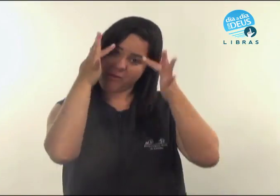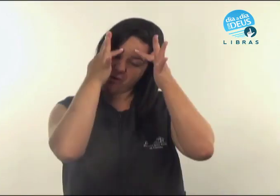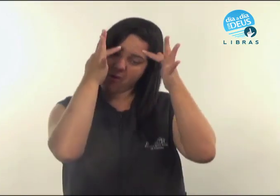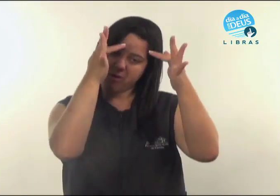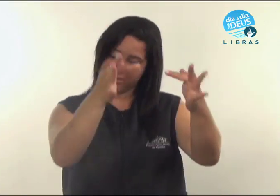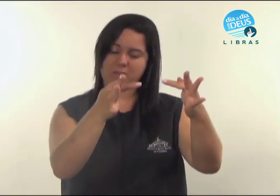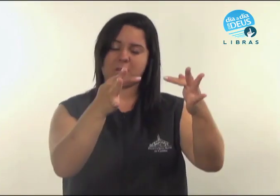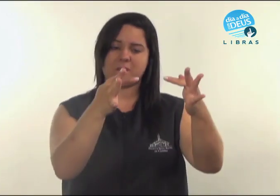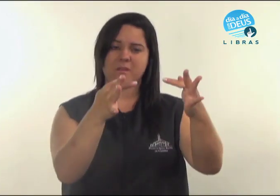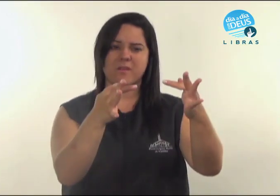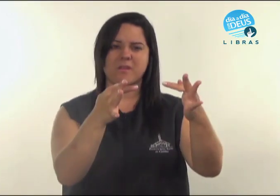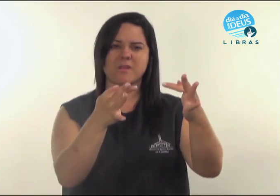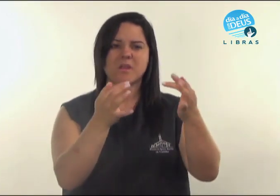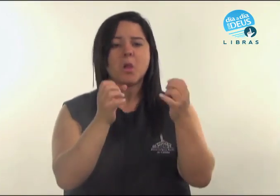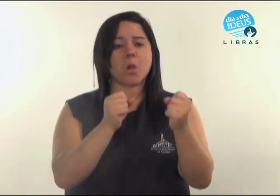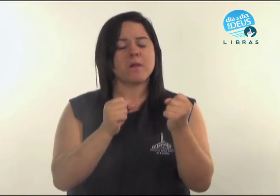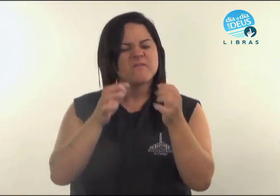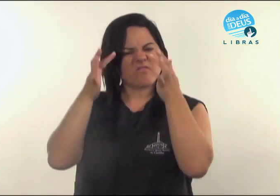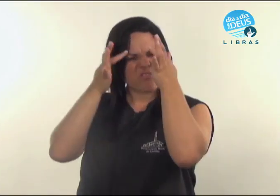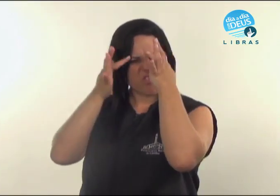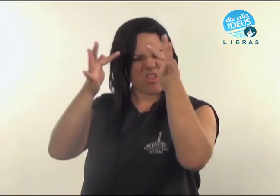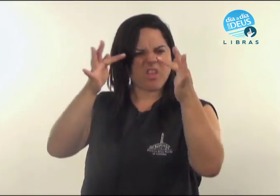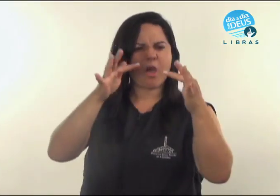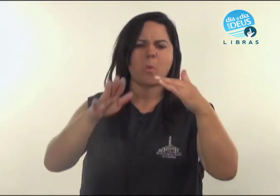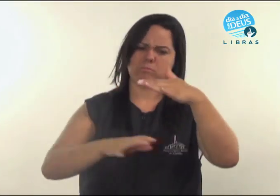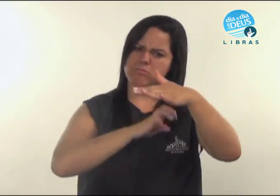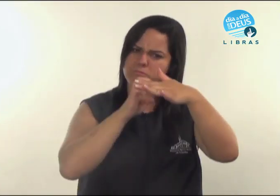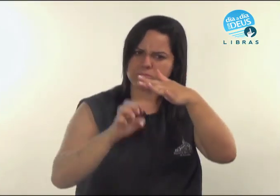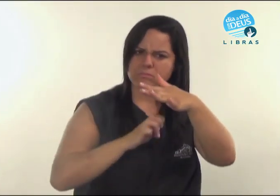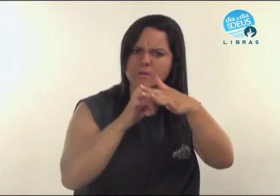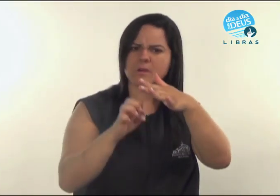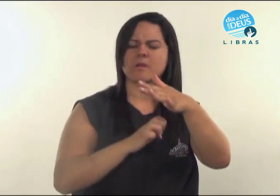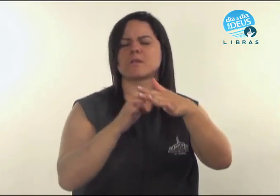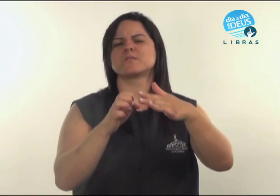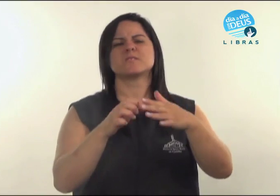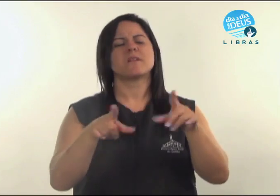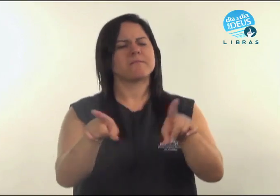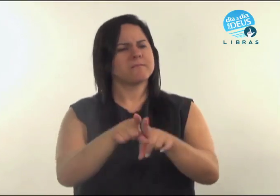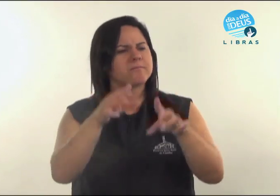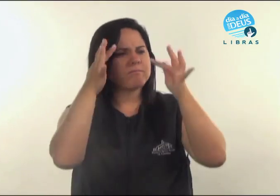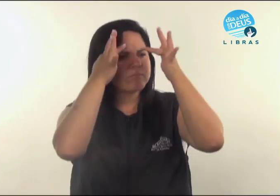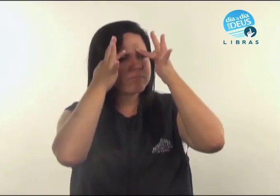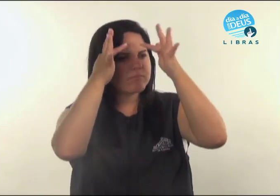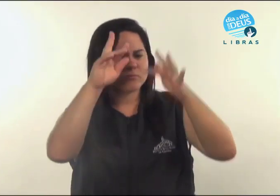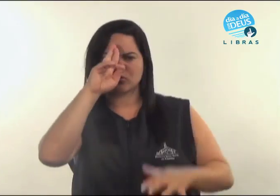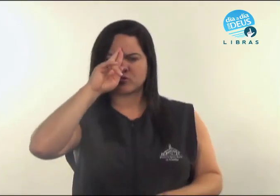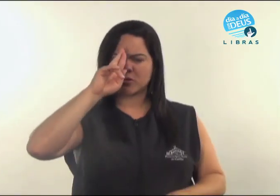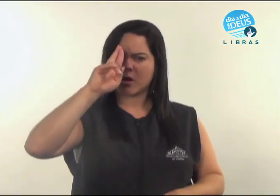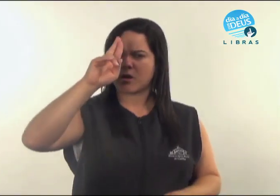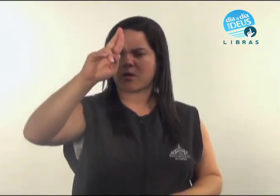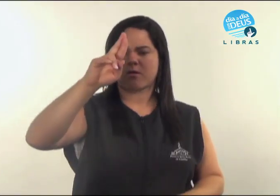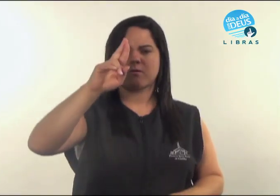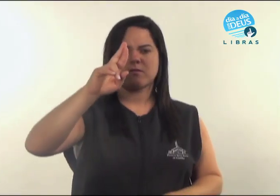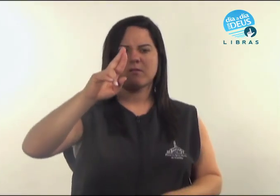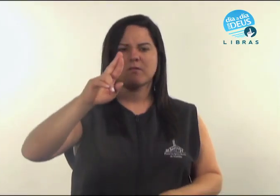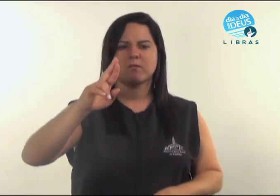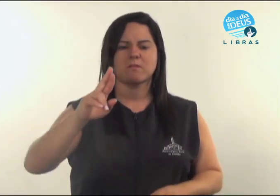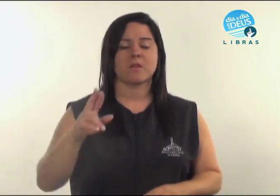leais. Elas têm a capacidade de serem leais às suas organizações, às suas chefias, ao